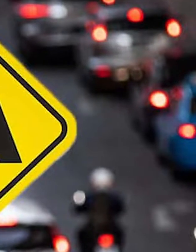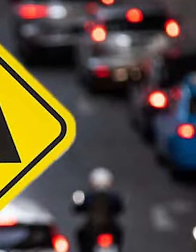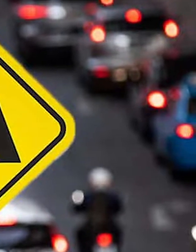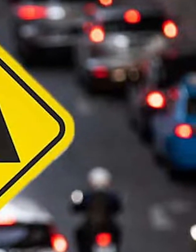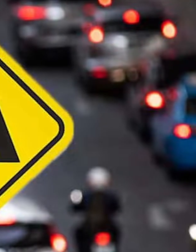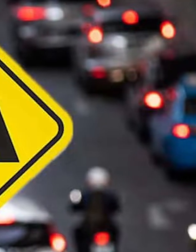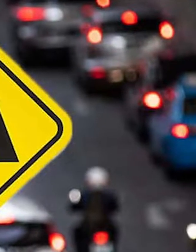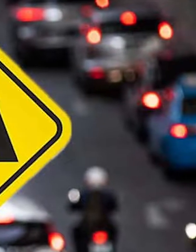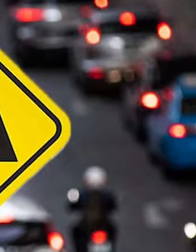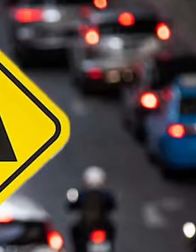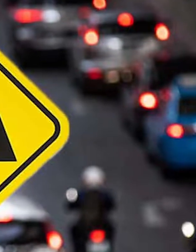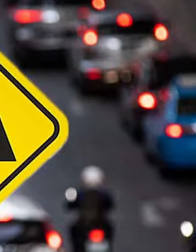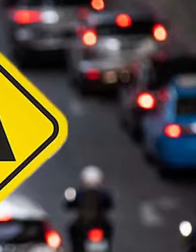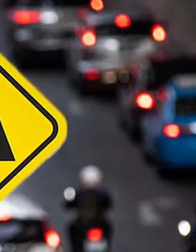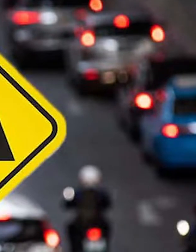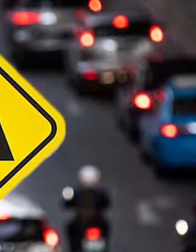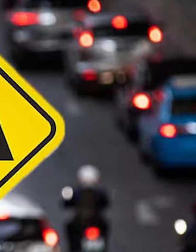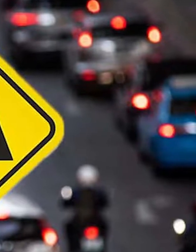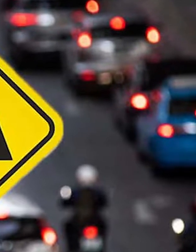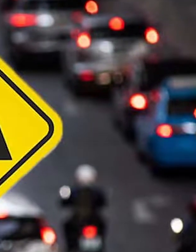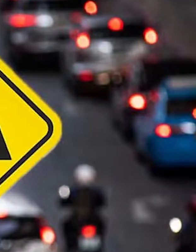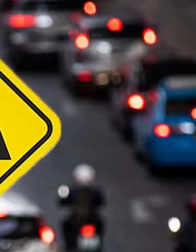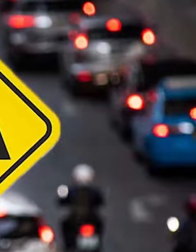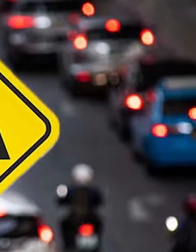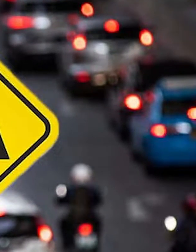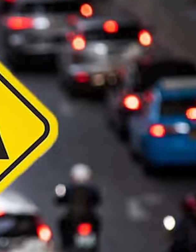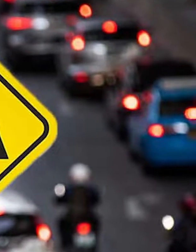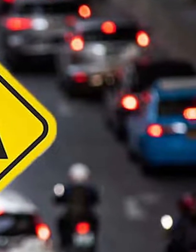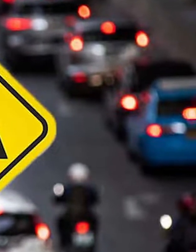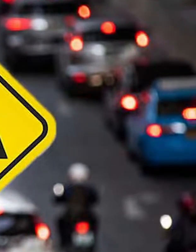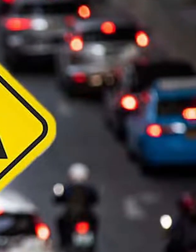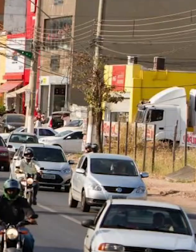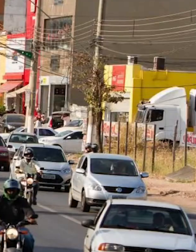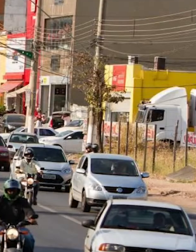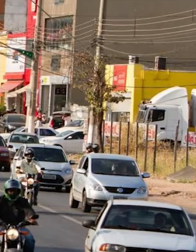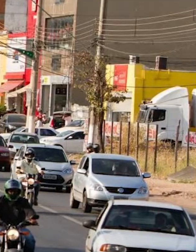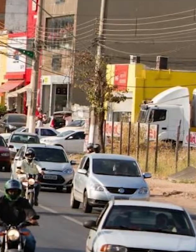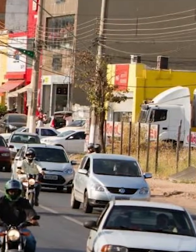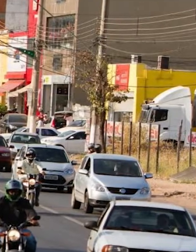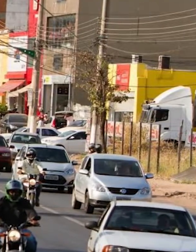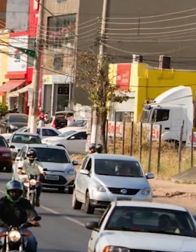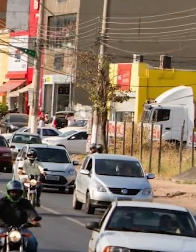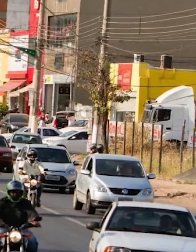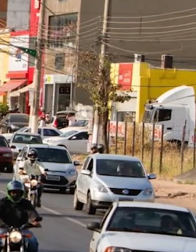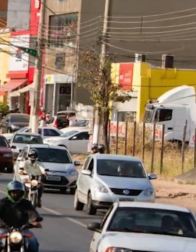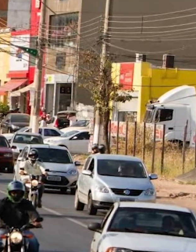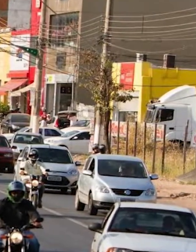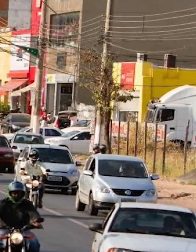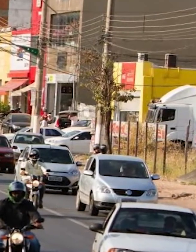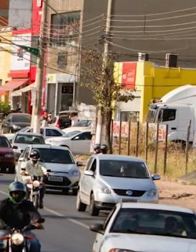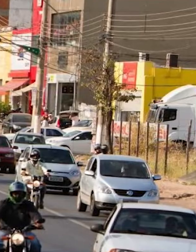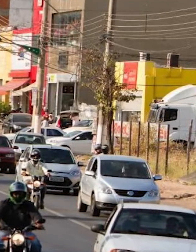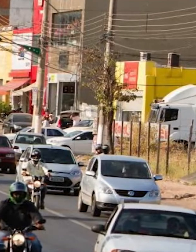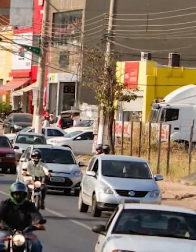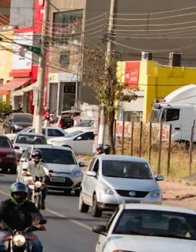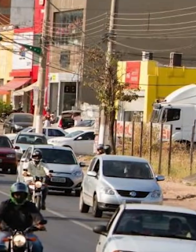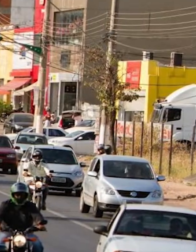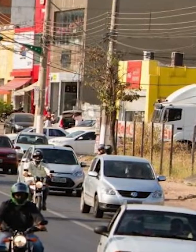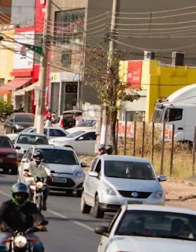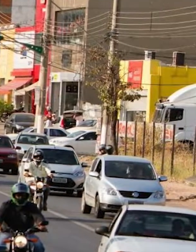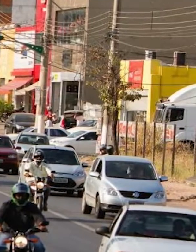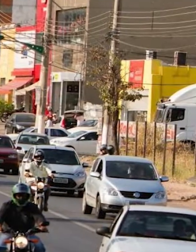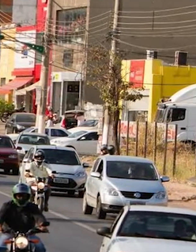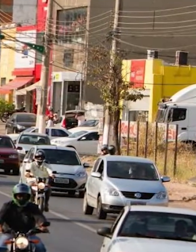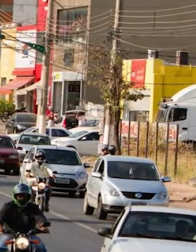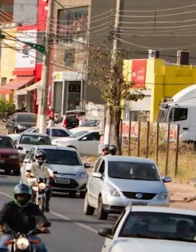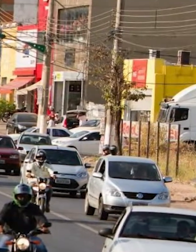As reduções só valem para pagamentos realizados em cota única. Do dia 21 até o último dia útil do